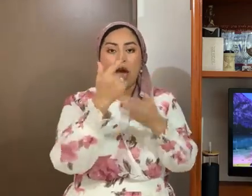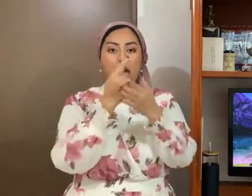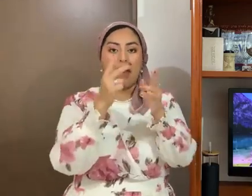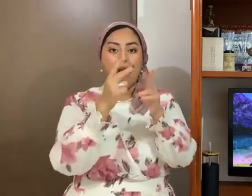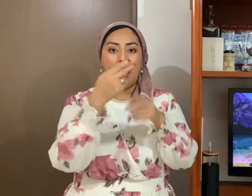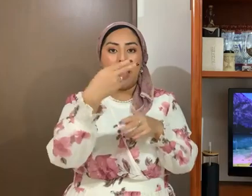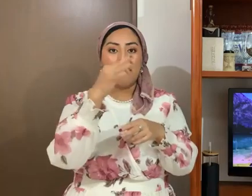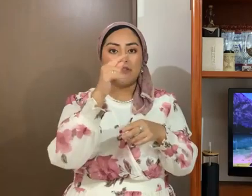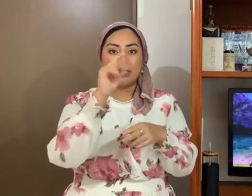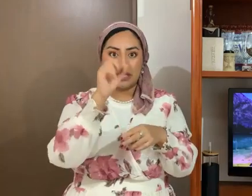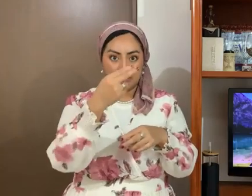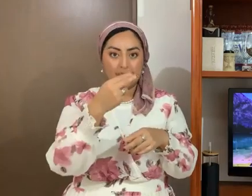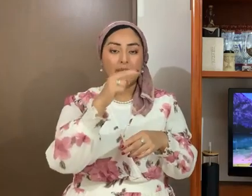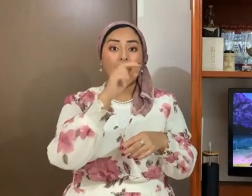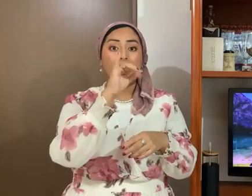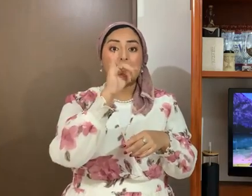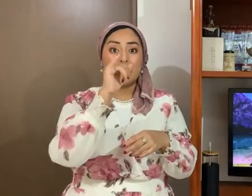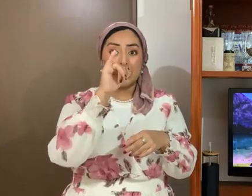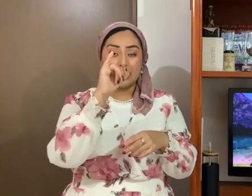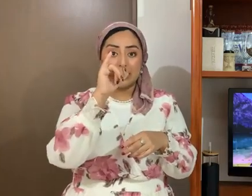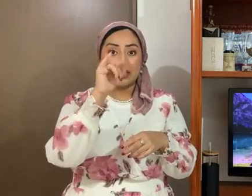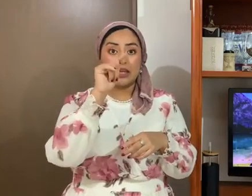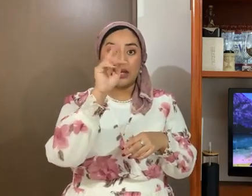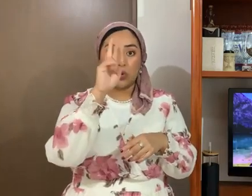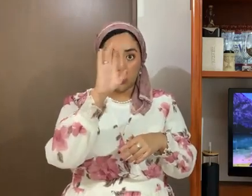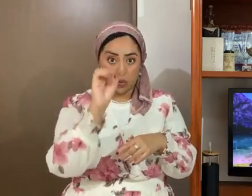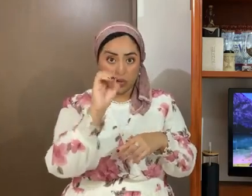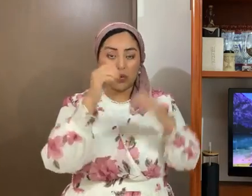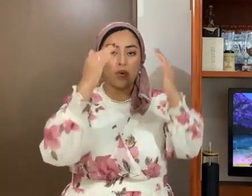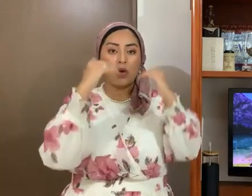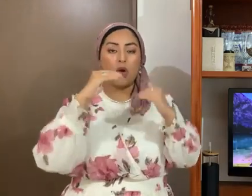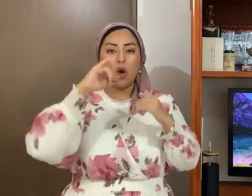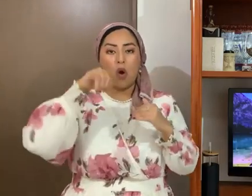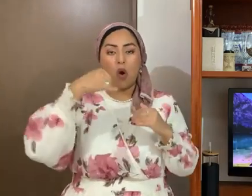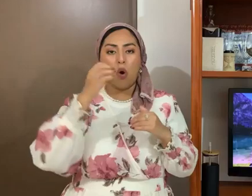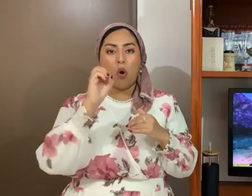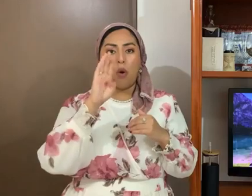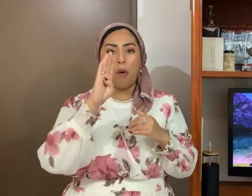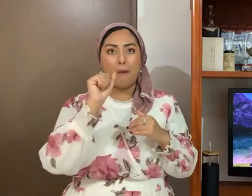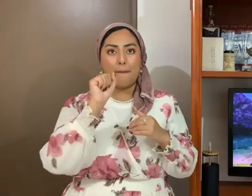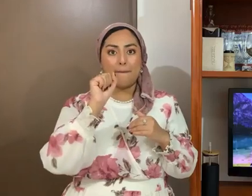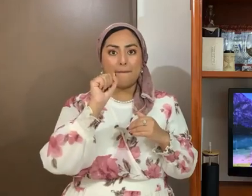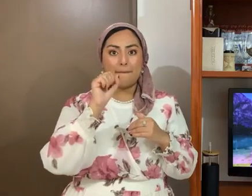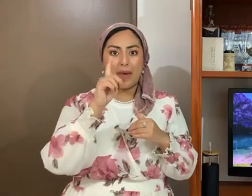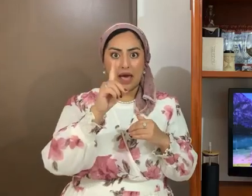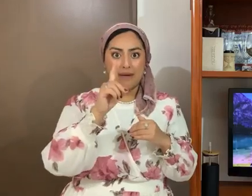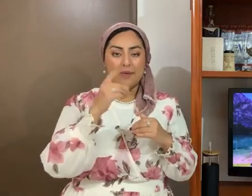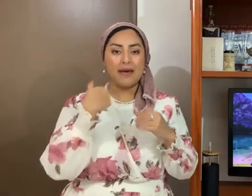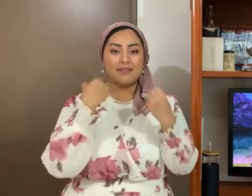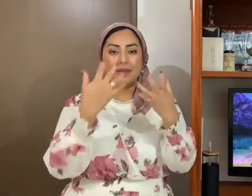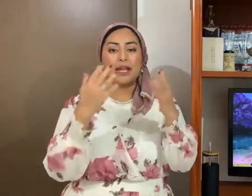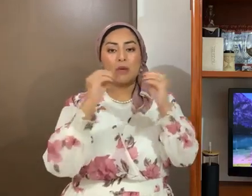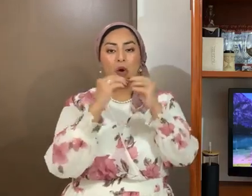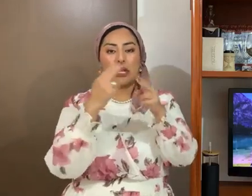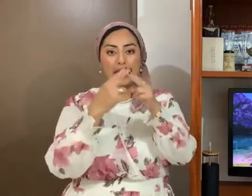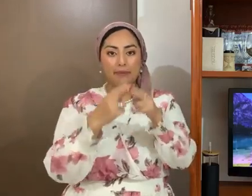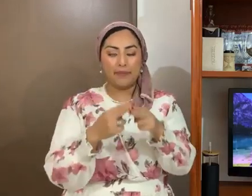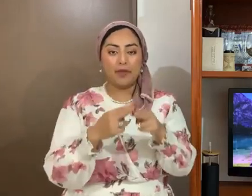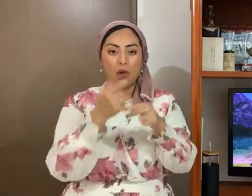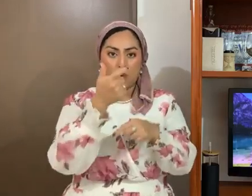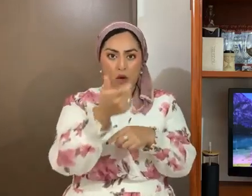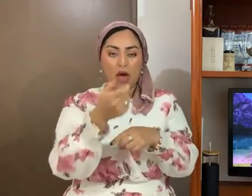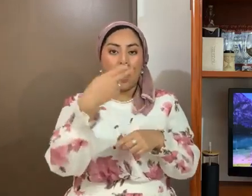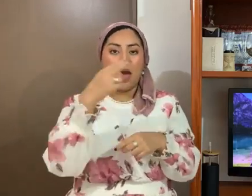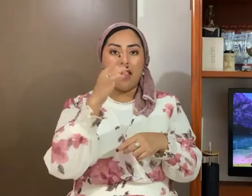haftará. Es Yetro o Yitro, Jobab, y hay otros más. Repasen la haftará, les